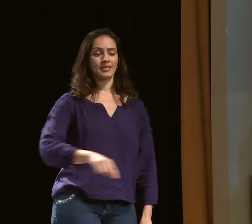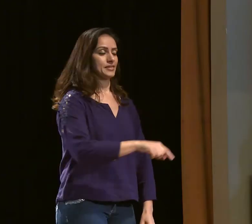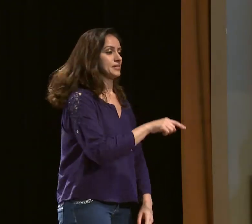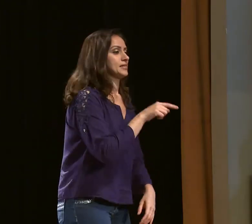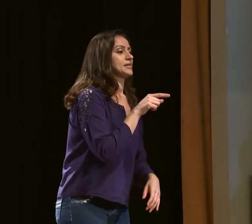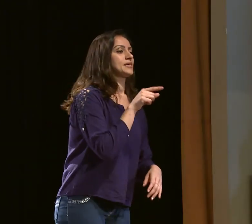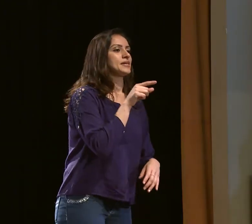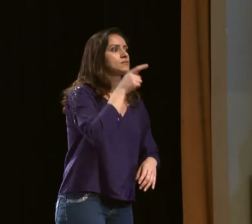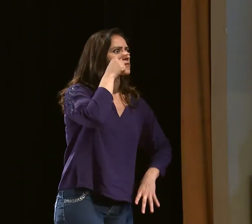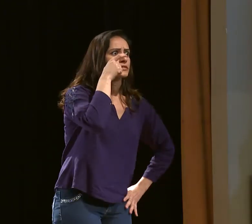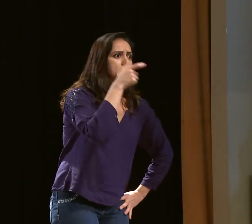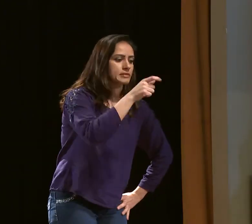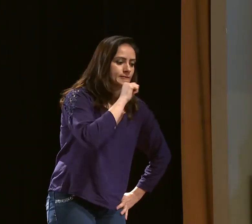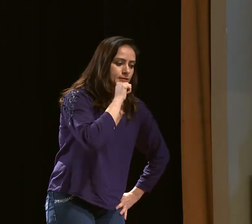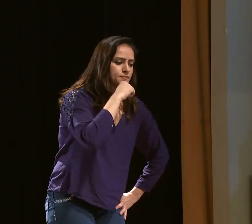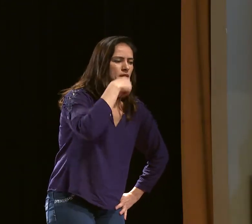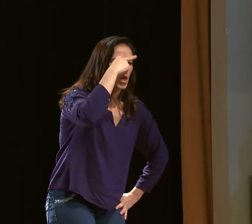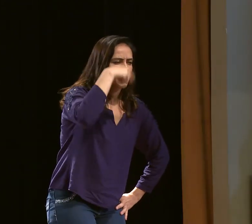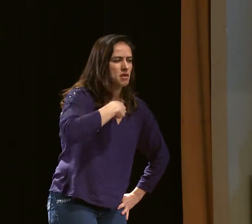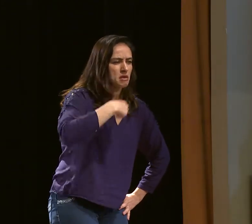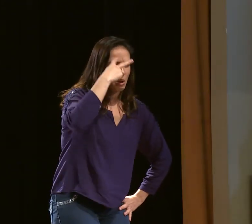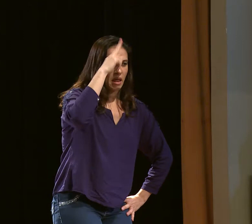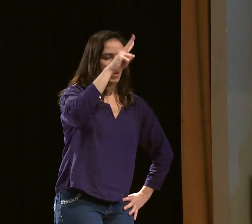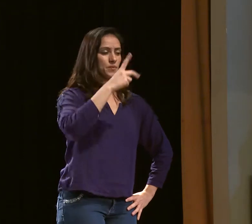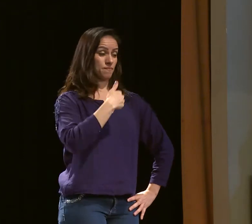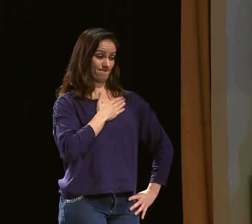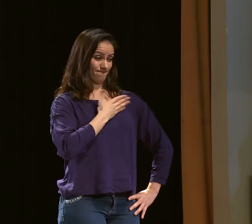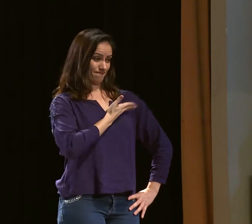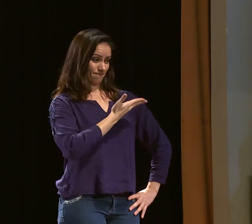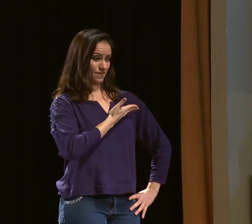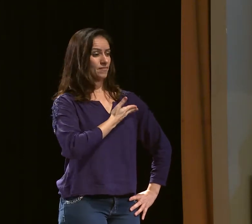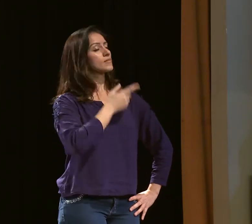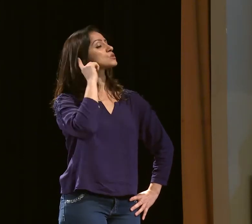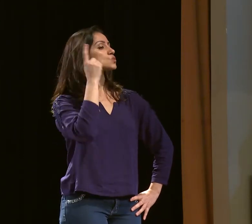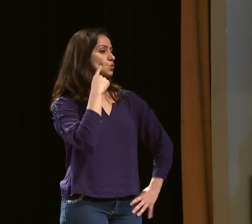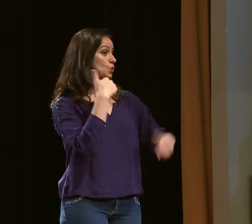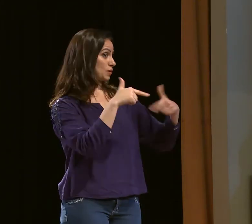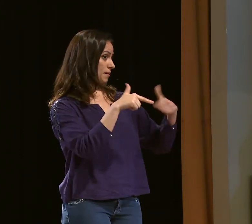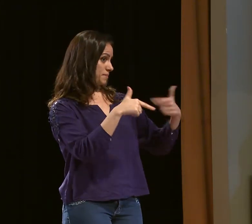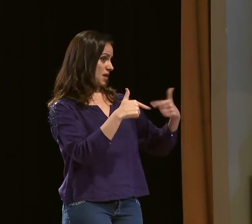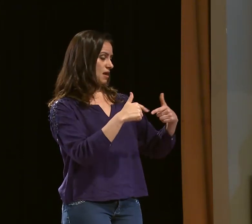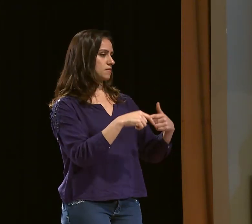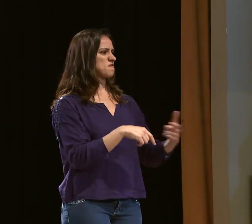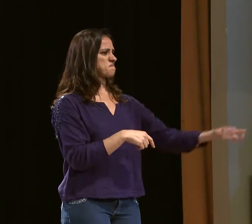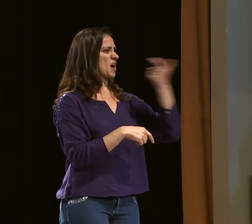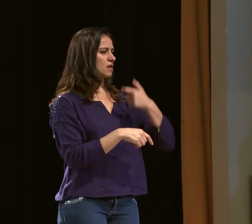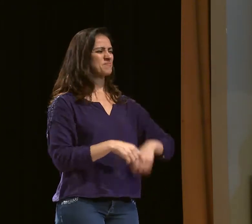Esse ponto, conversas interrompidas, eu lembro, porque já aconteceu comigo também, um amigo surdo no meu trabalho,